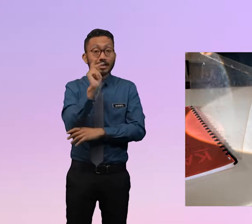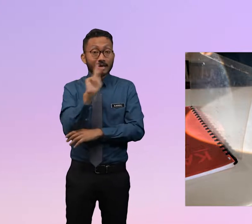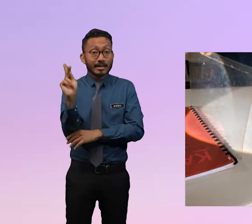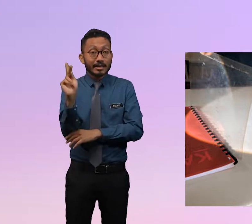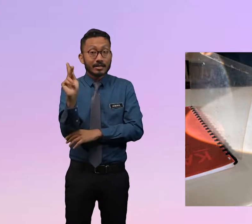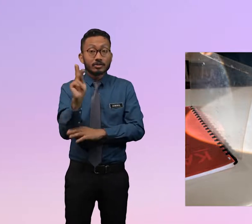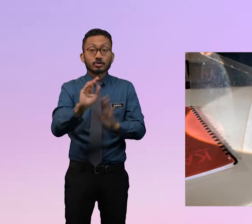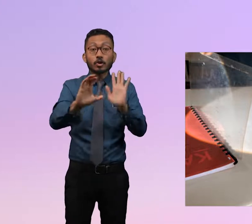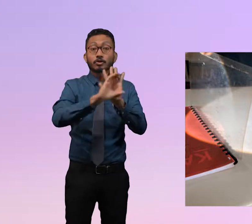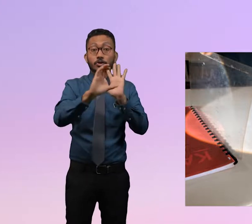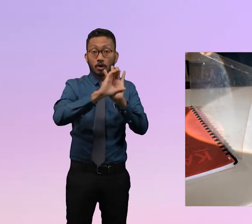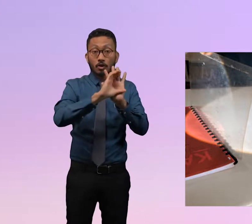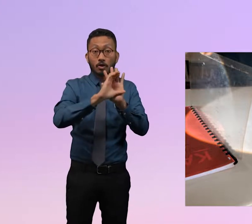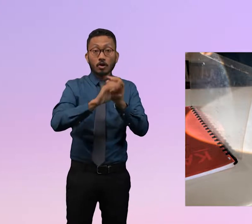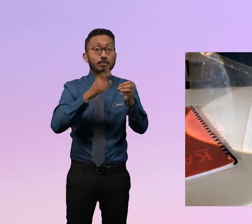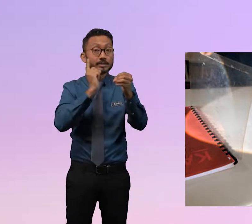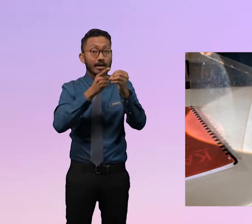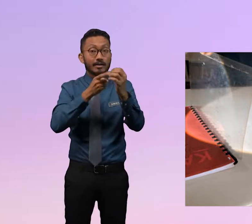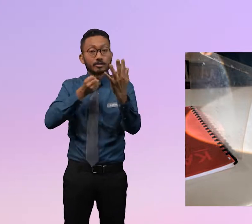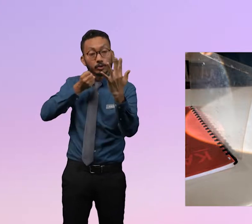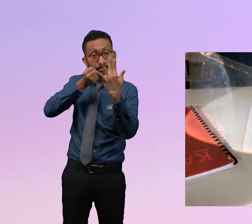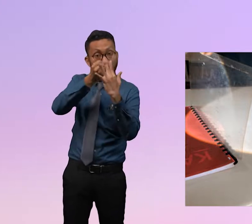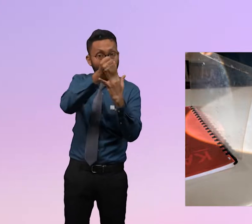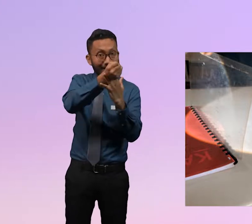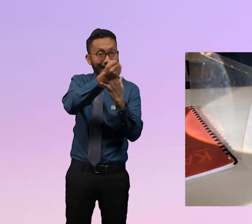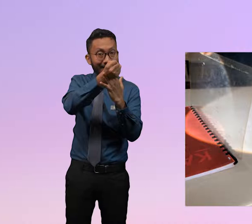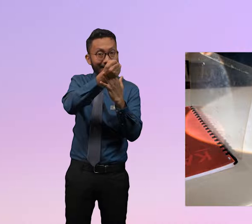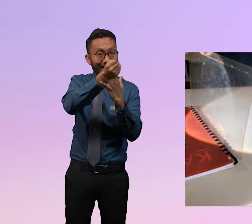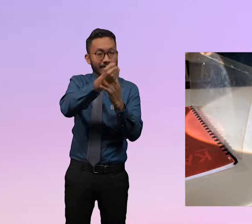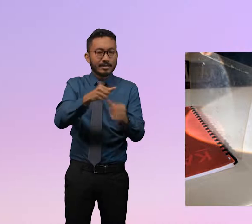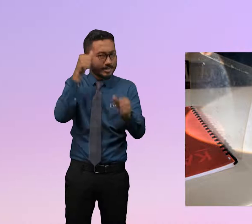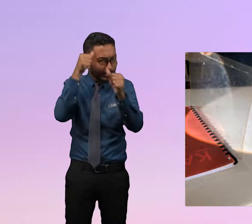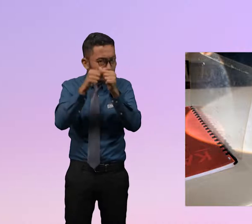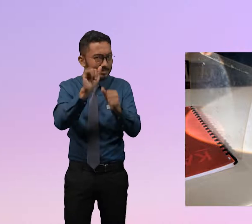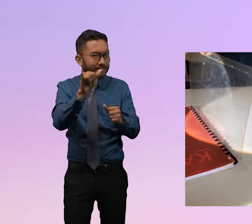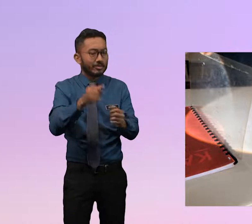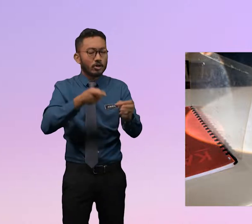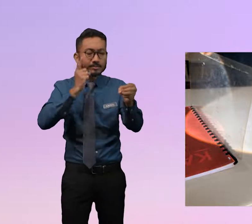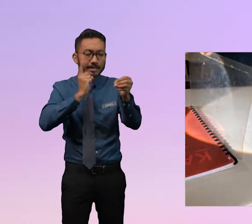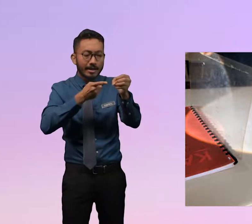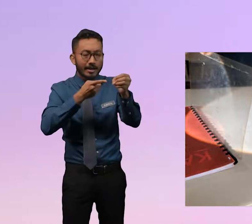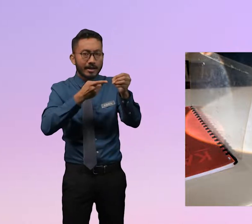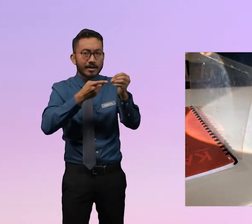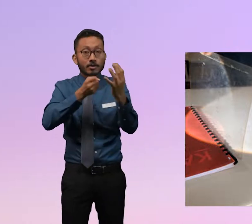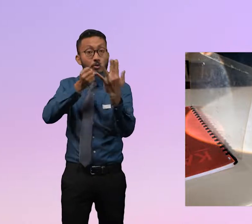merupakan contoh objek rutina. Ya, objek